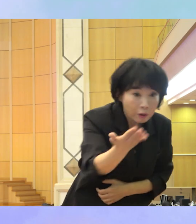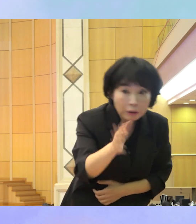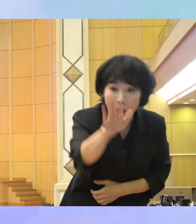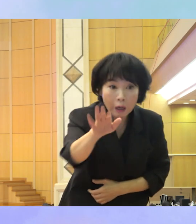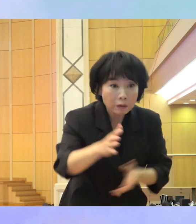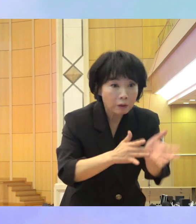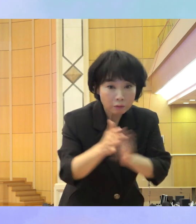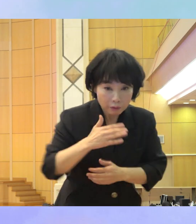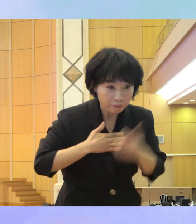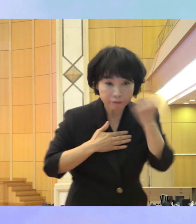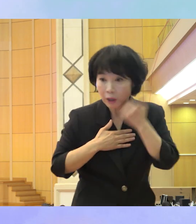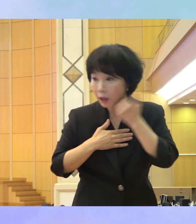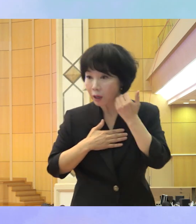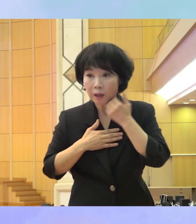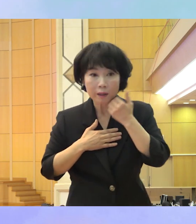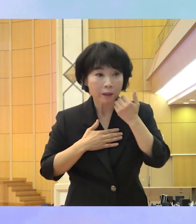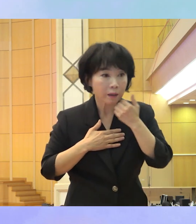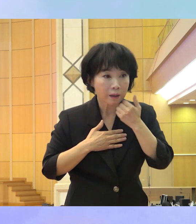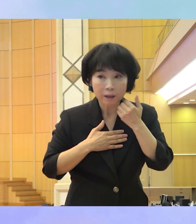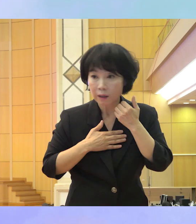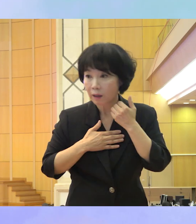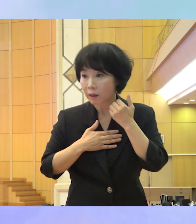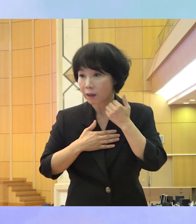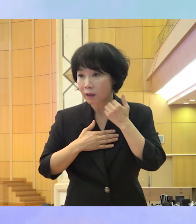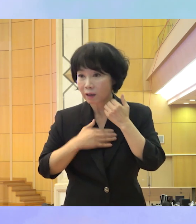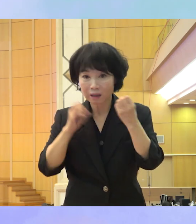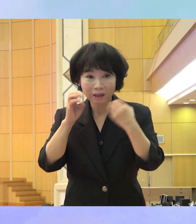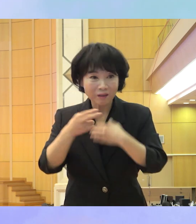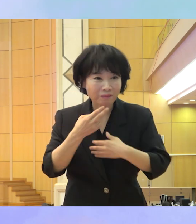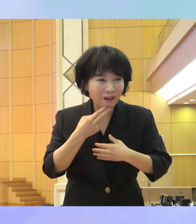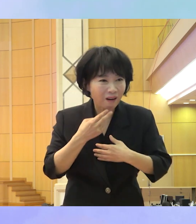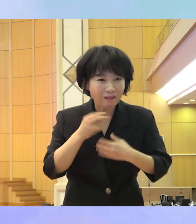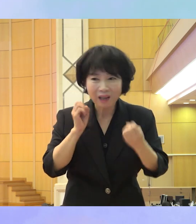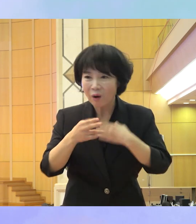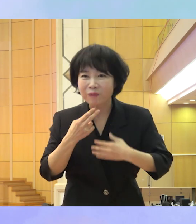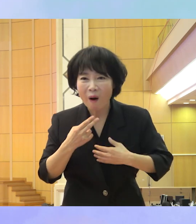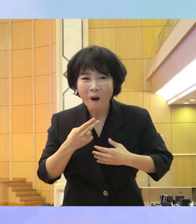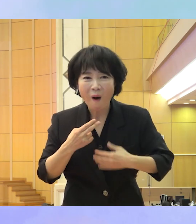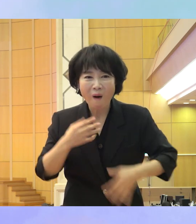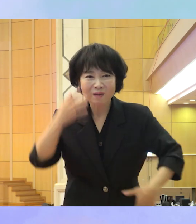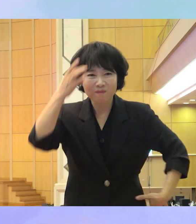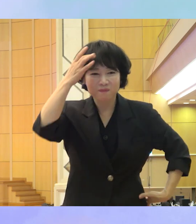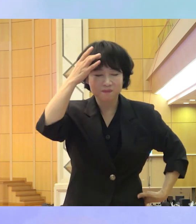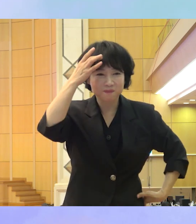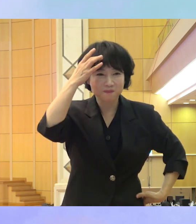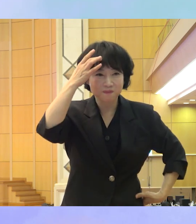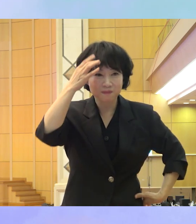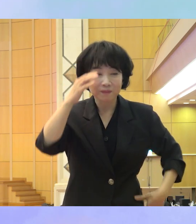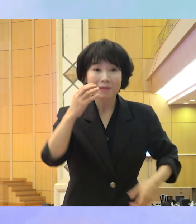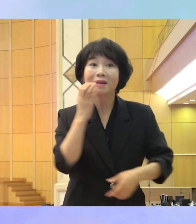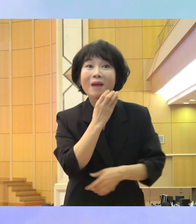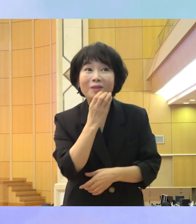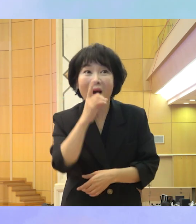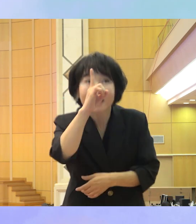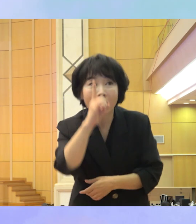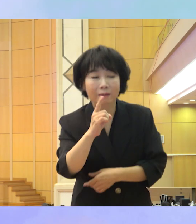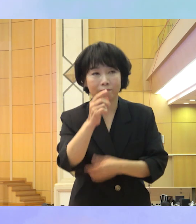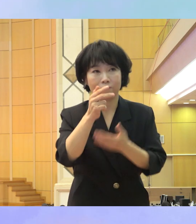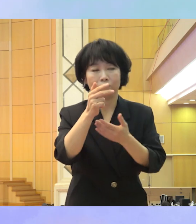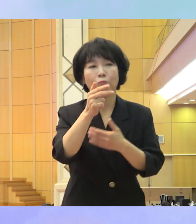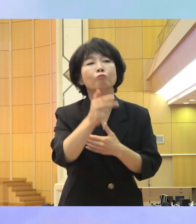나를 누구로 아느냐? 아무도 대답 못하잖아요. 시몬 베드로가 주는 그리스도시요 살아계신 하나님의